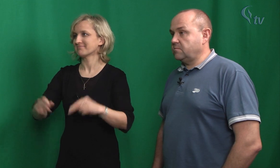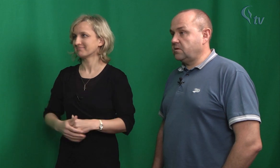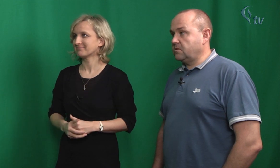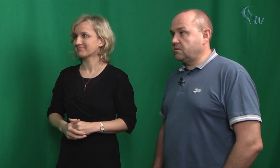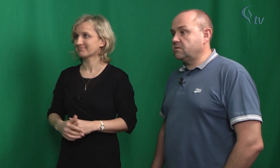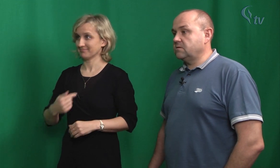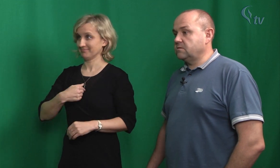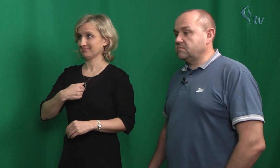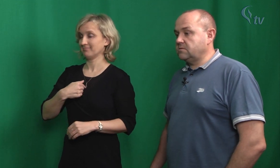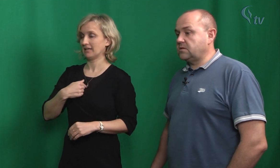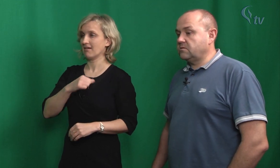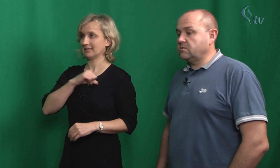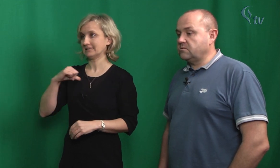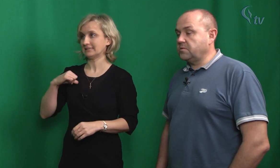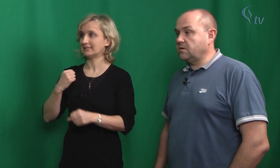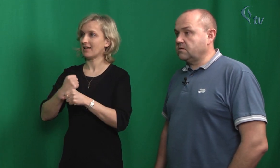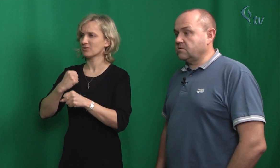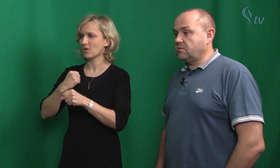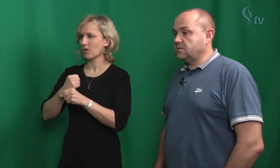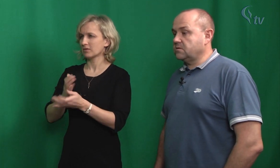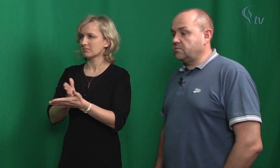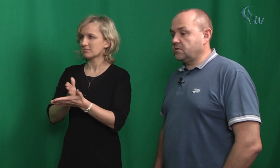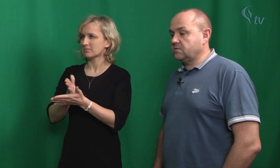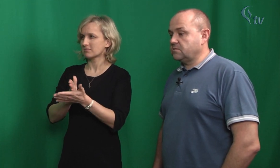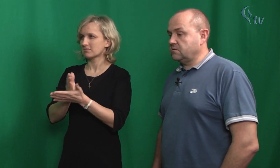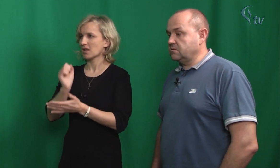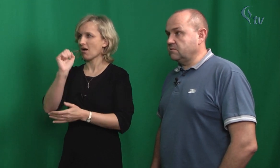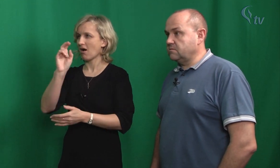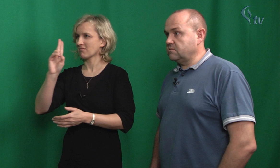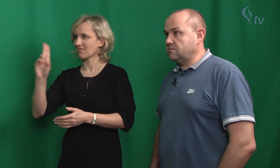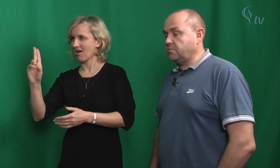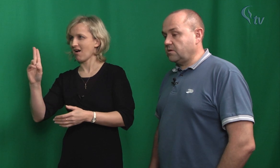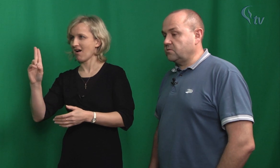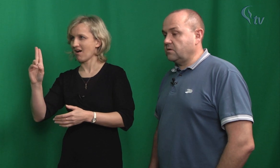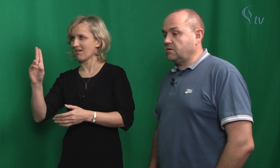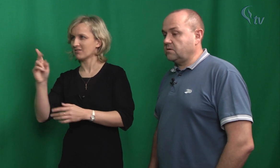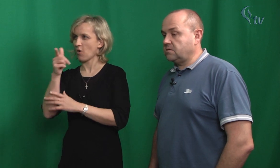Mina olen ise töötanud pikalt aktuaalses kaameras operaatori ja